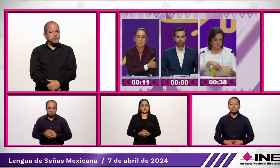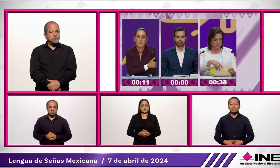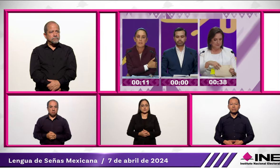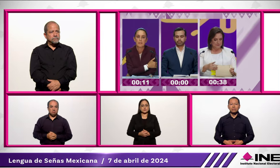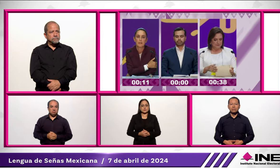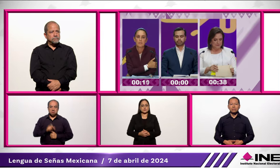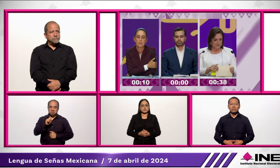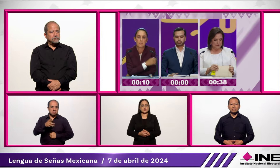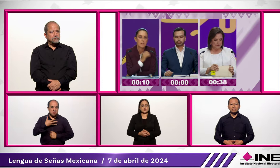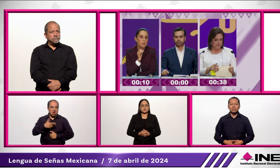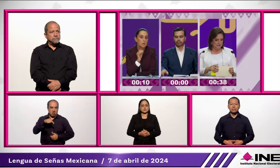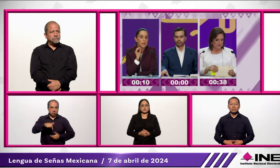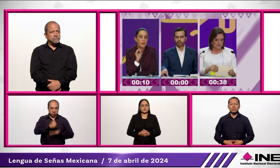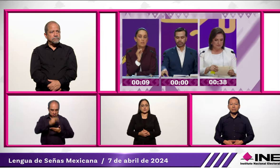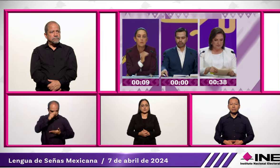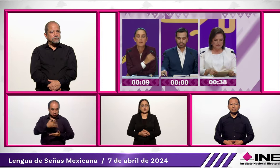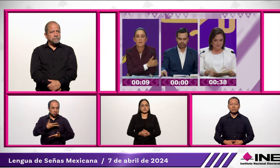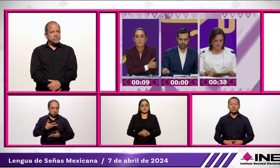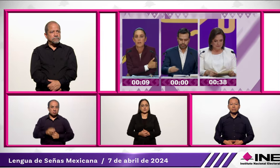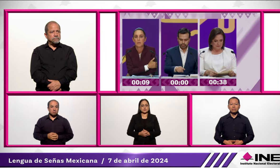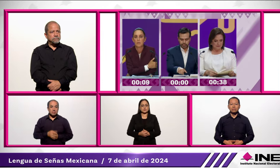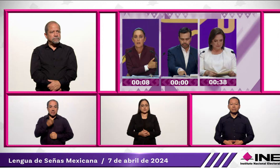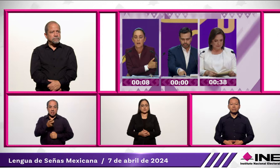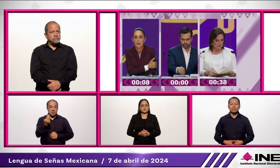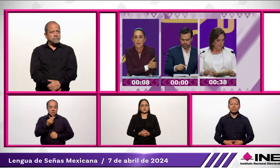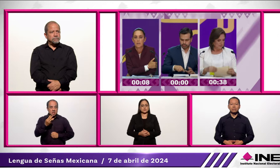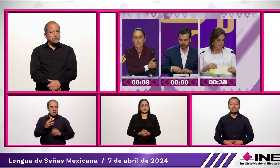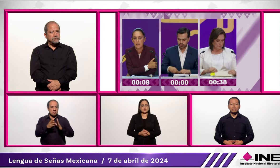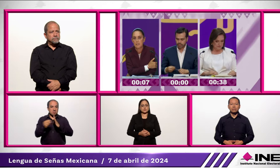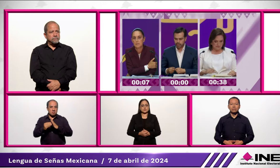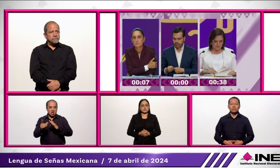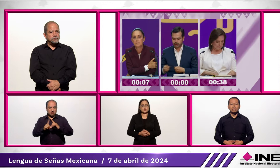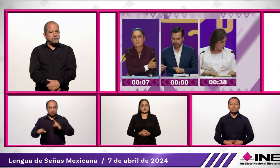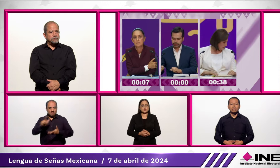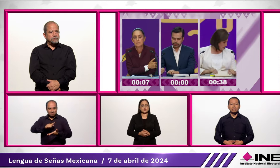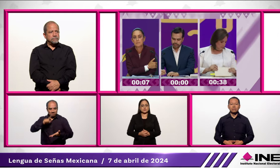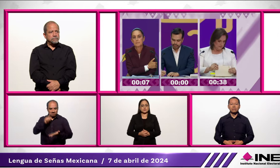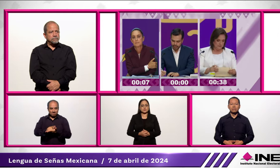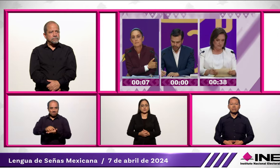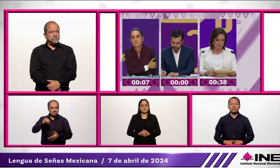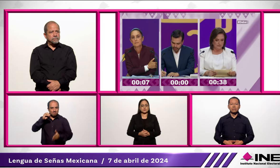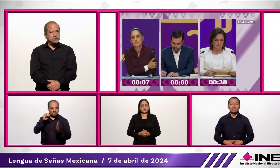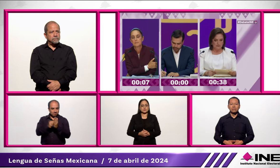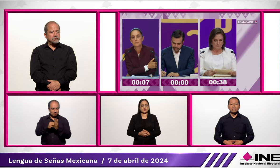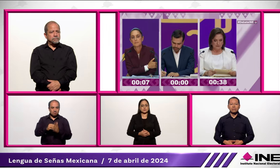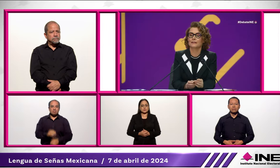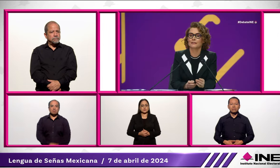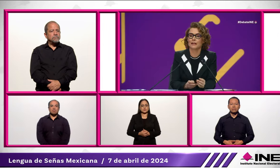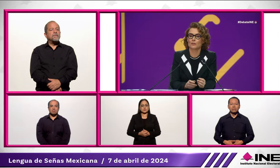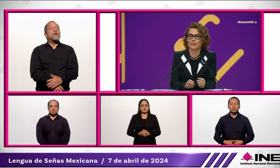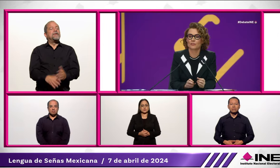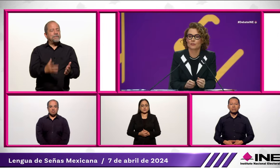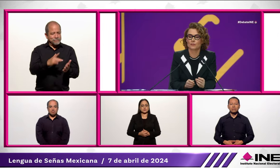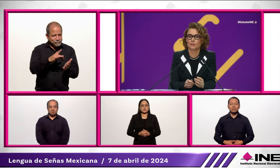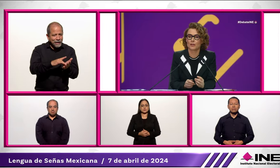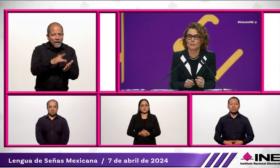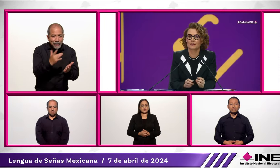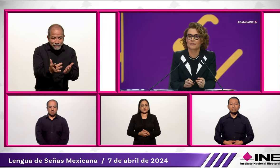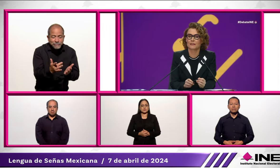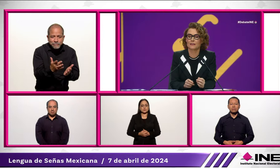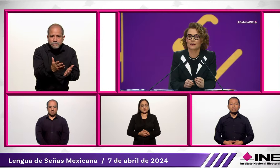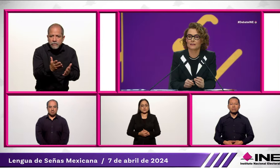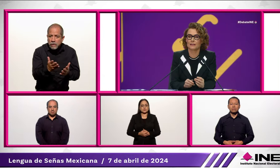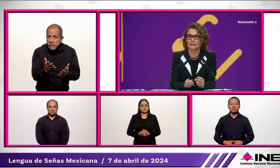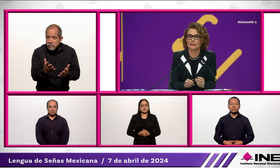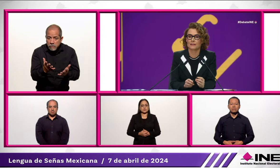tuve también en la Ciudad de México. Eso hay que llevarlo a rango de ley. Gracias. Candidata, ¿quiere decir algo más sobre estos